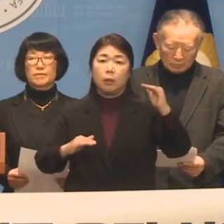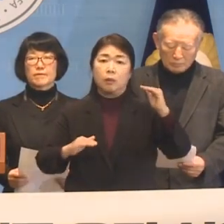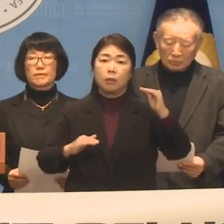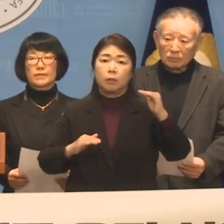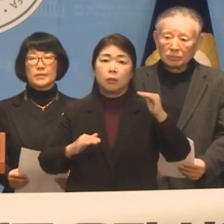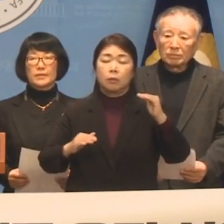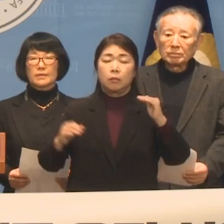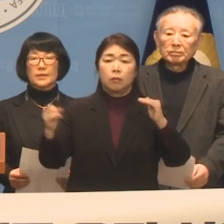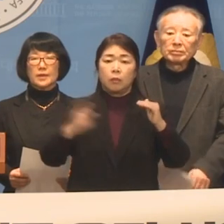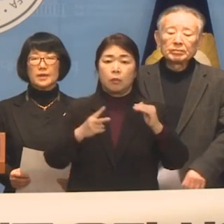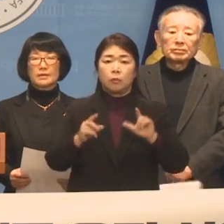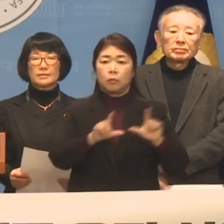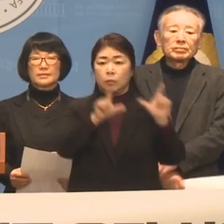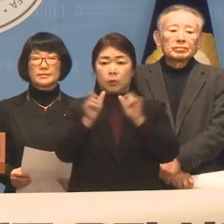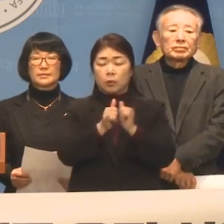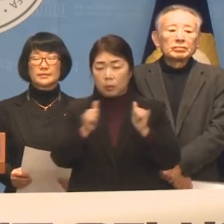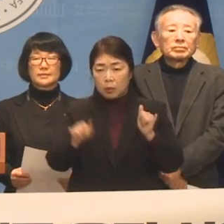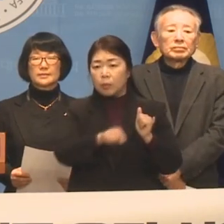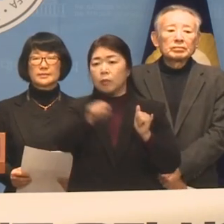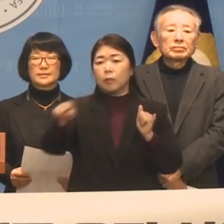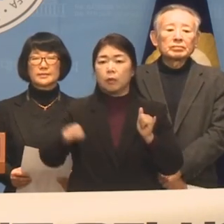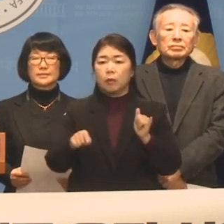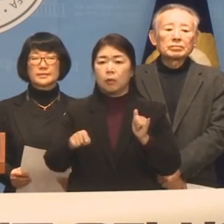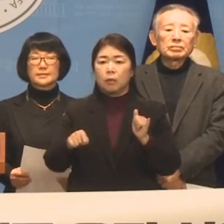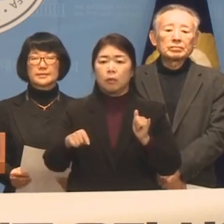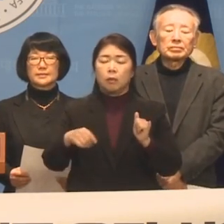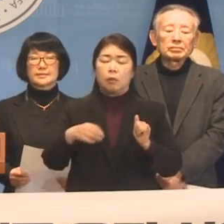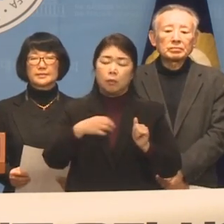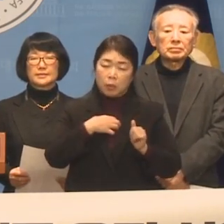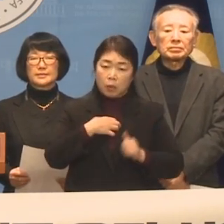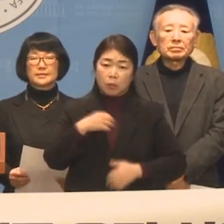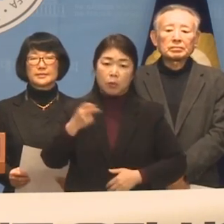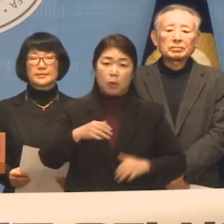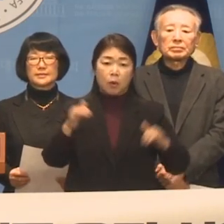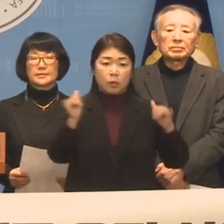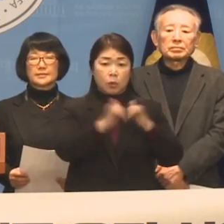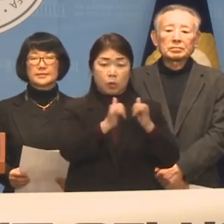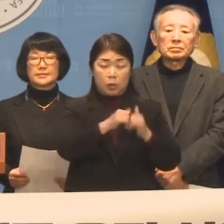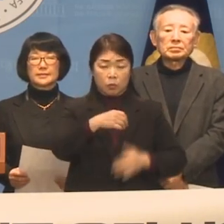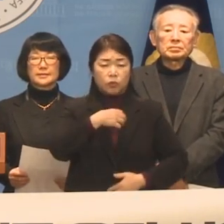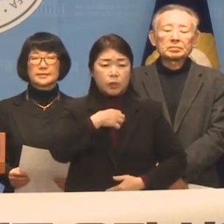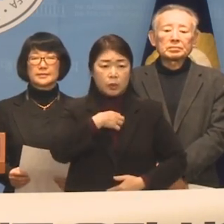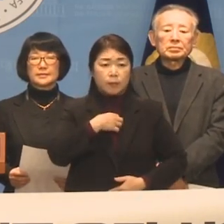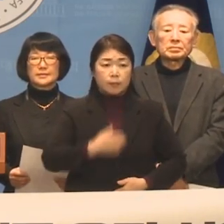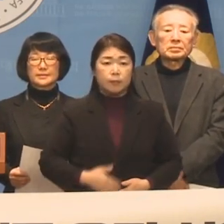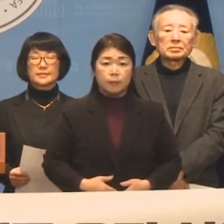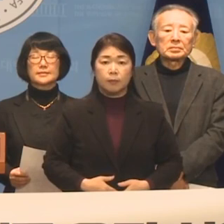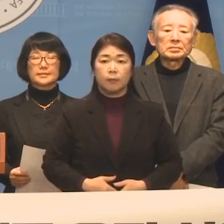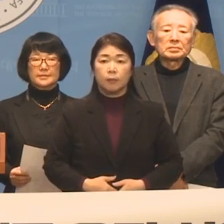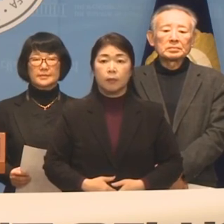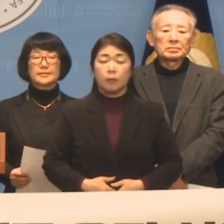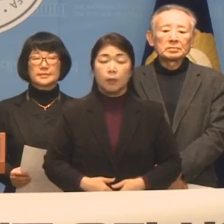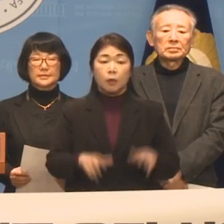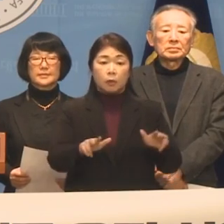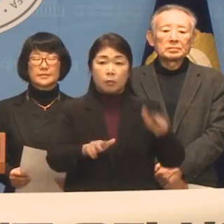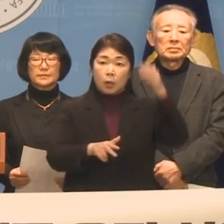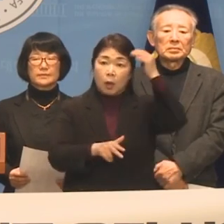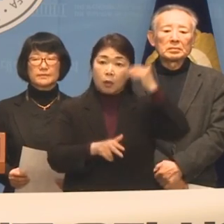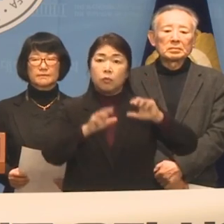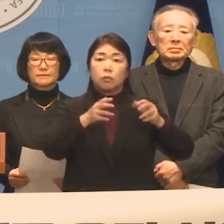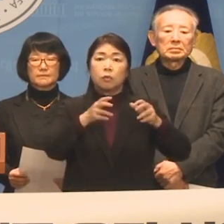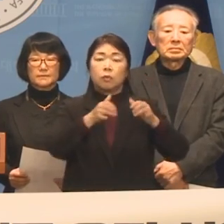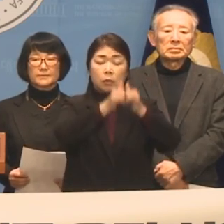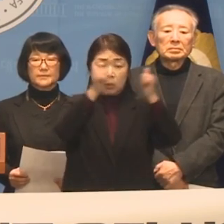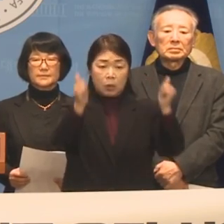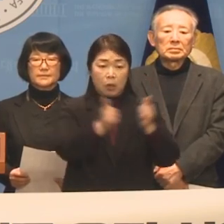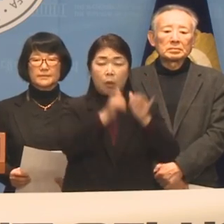또 전쟁 위기 등 우리나라 상황은 거의 벽척간두에 놓여 있는 이런